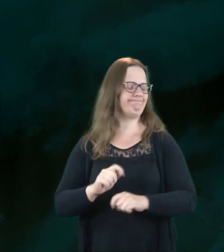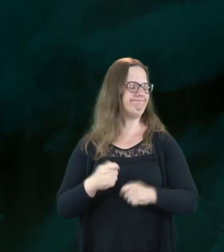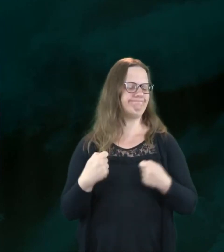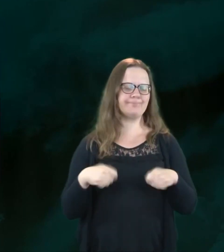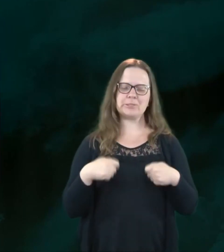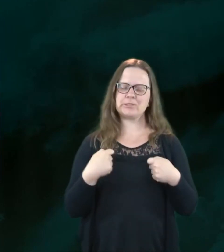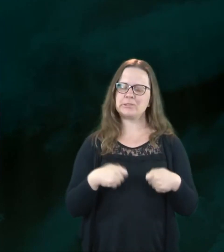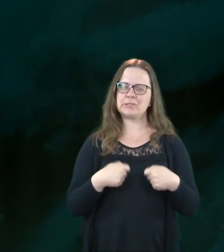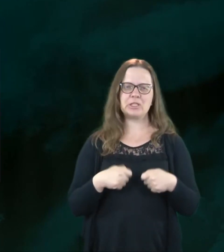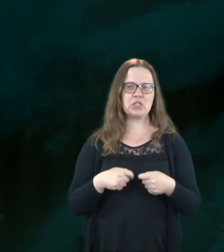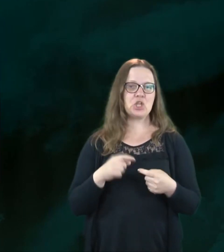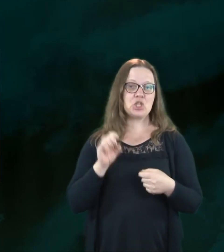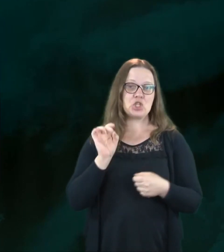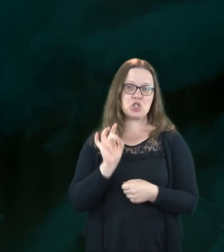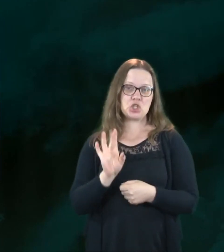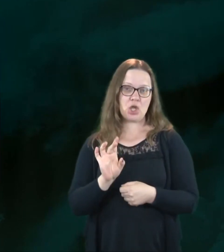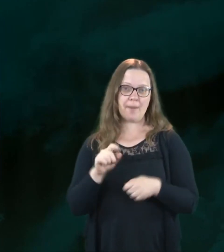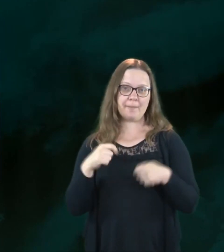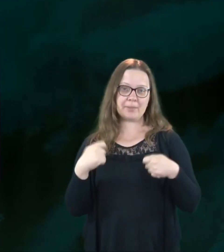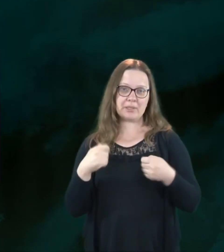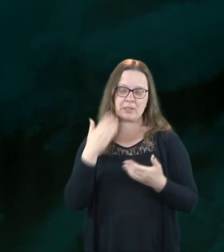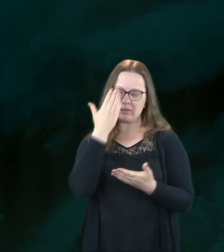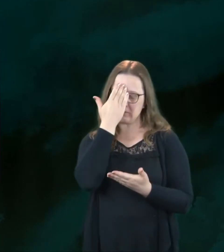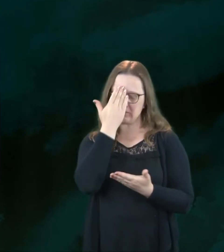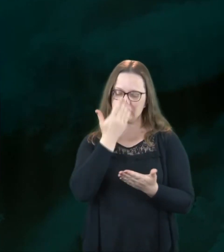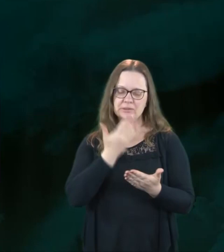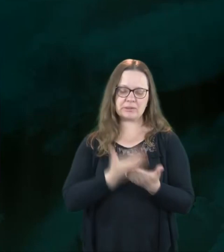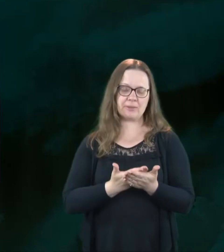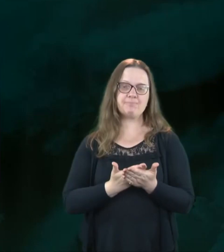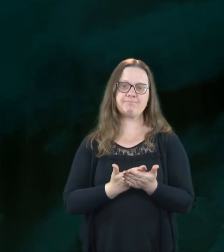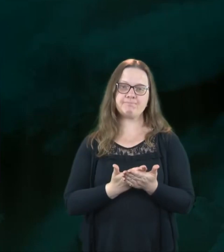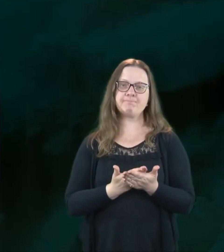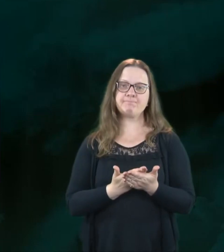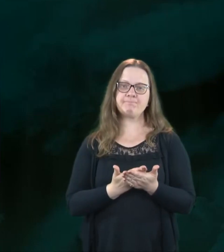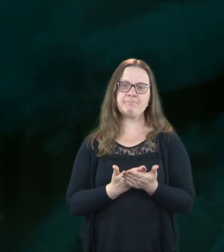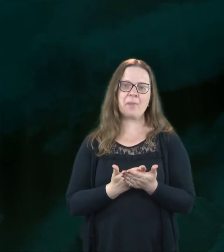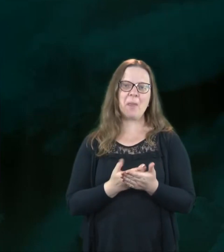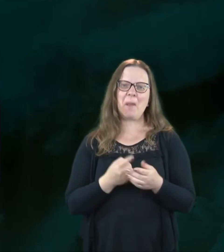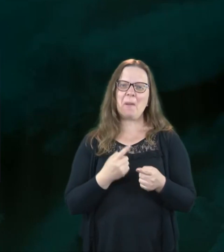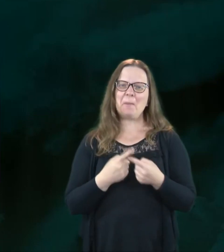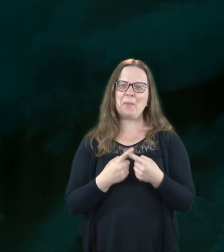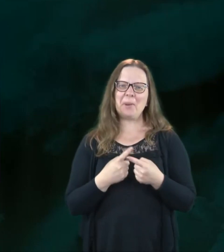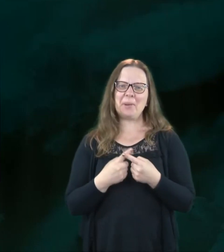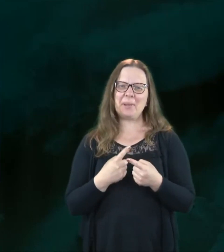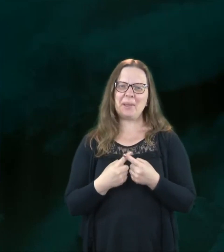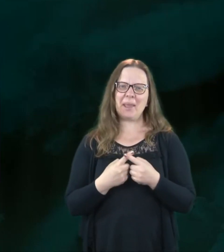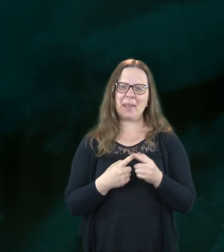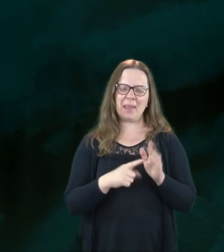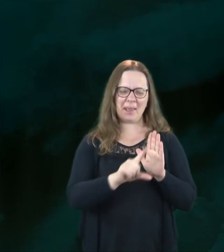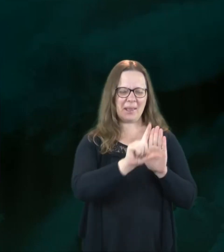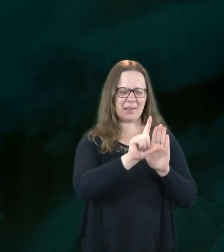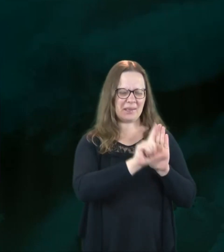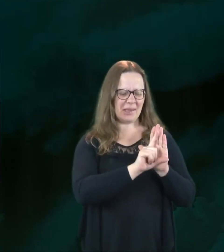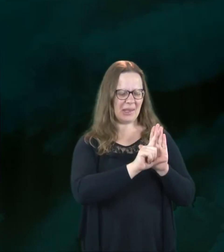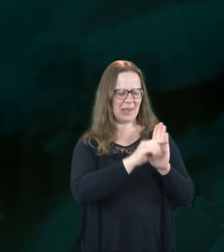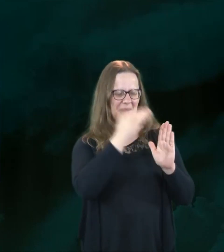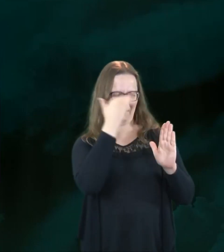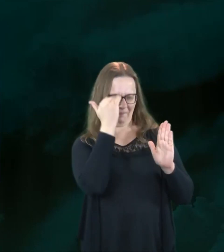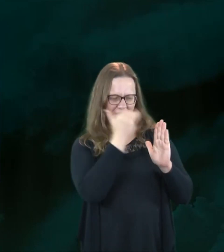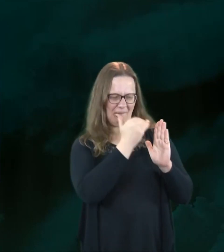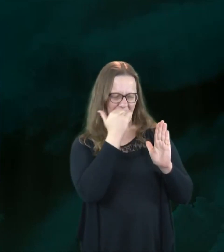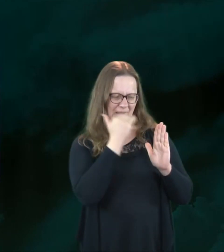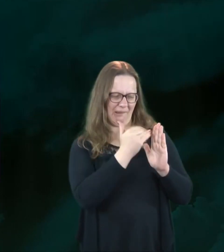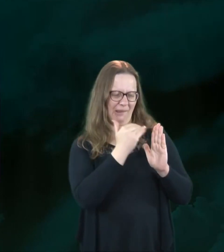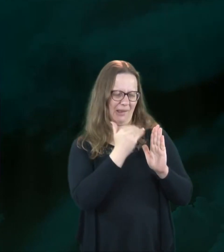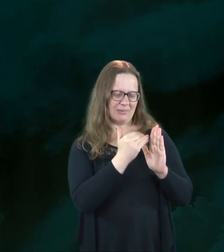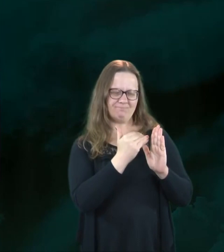lei é Cristo. Porque nenhum homem consegue cumprir toda a lei. Então, a lei que veio para